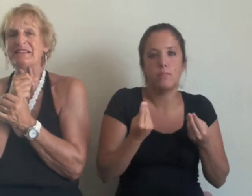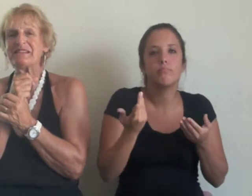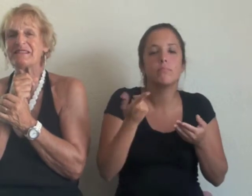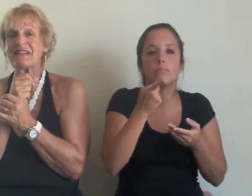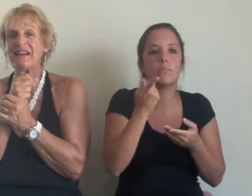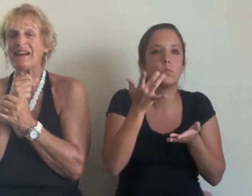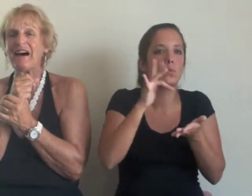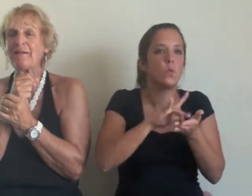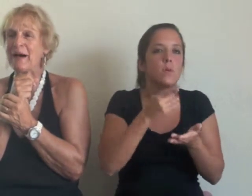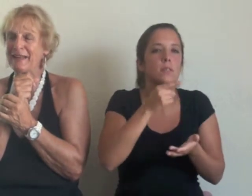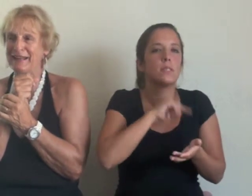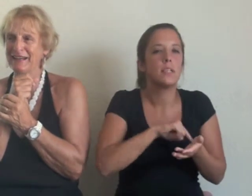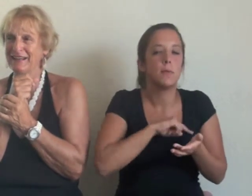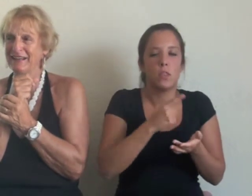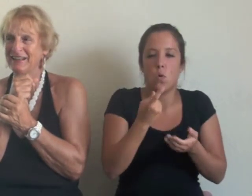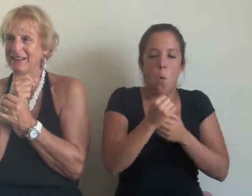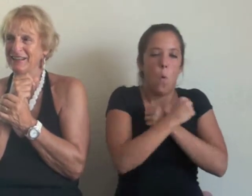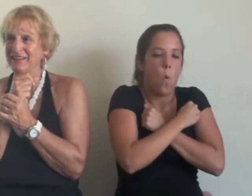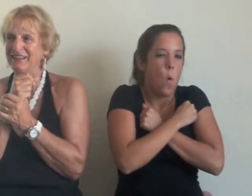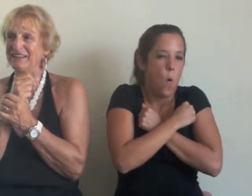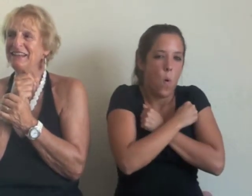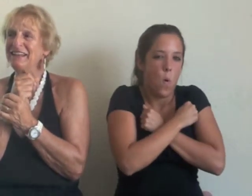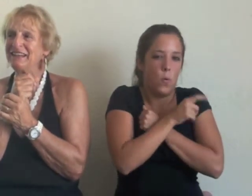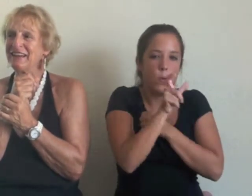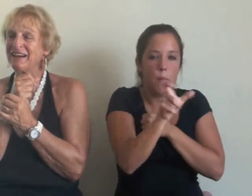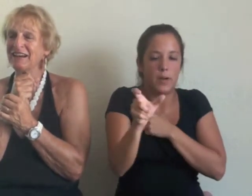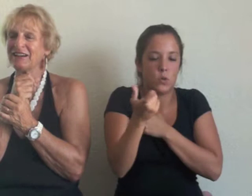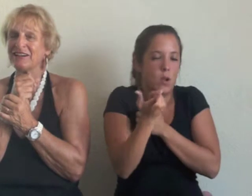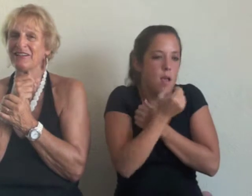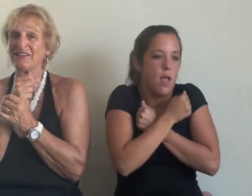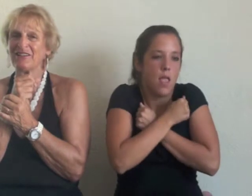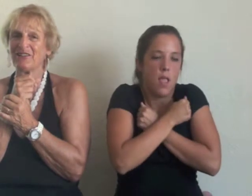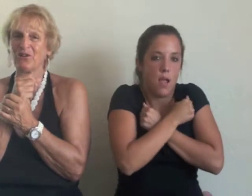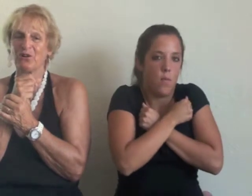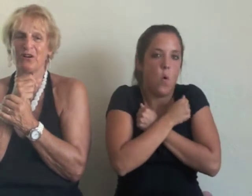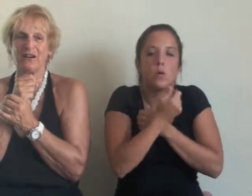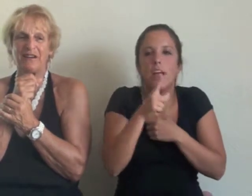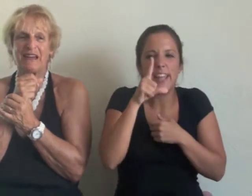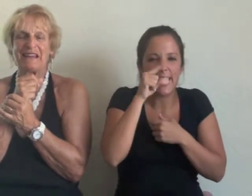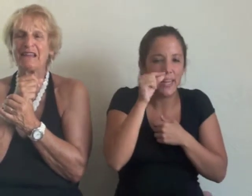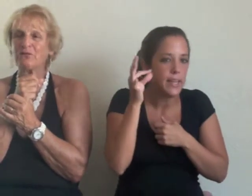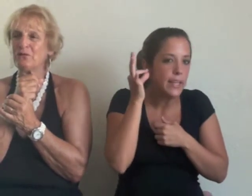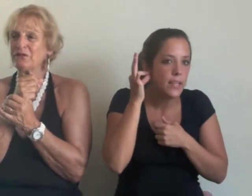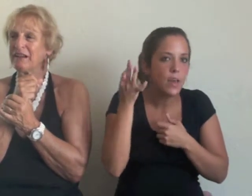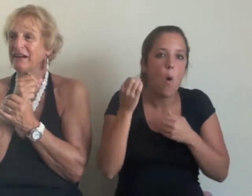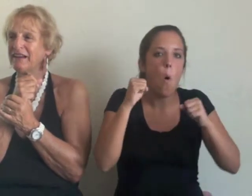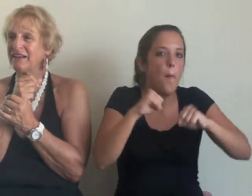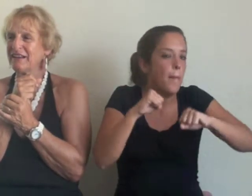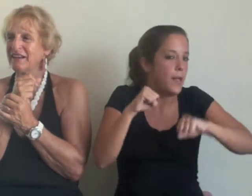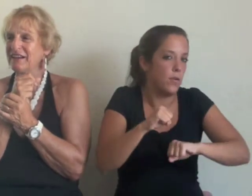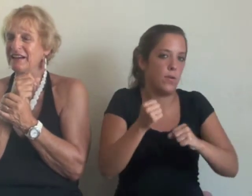te sentiste amada, de niña o ya de